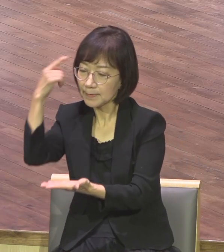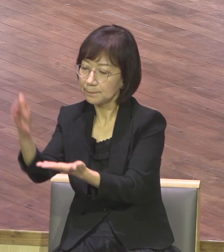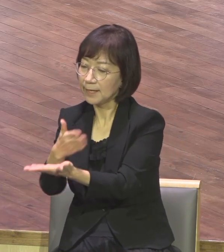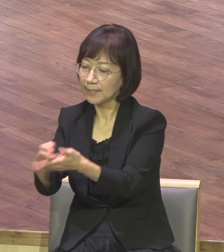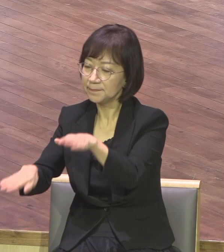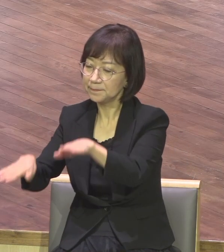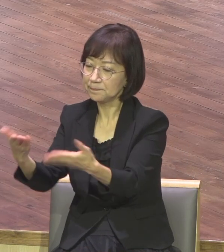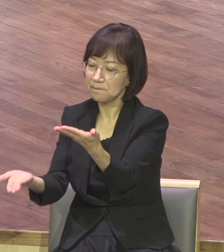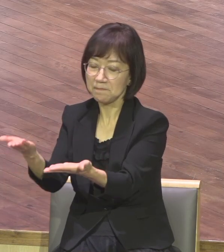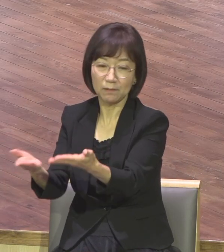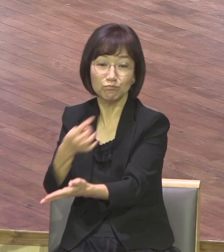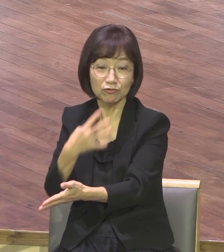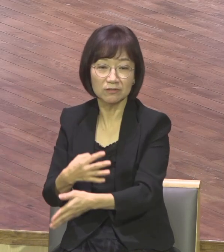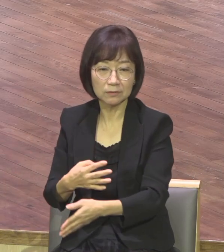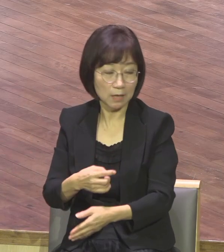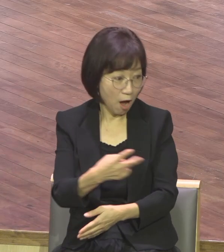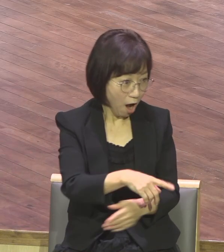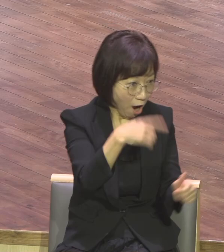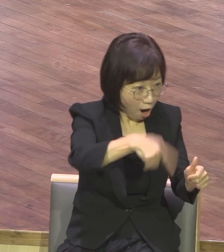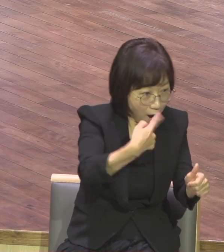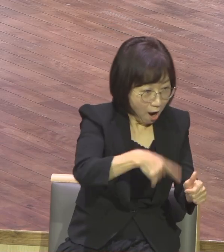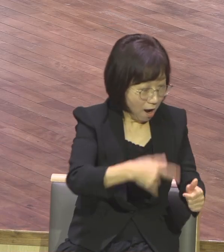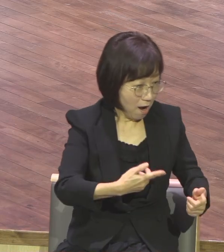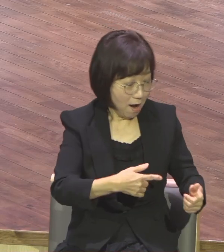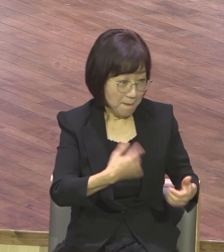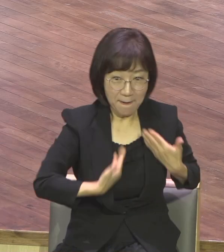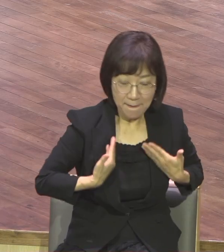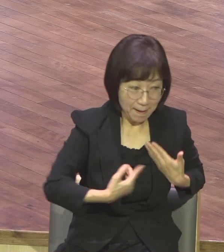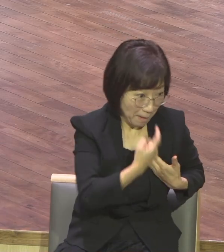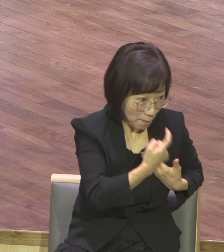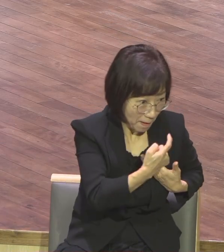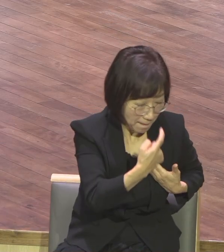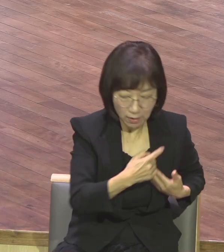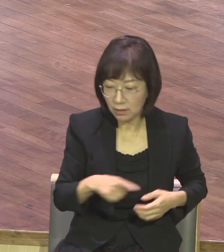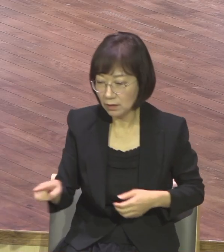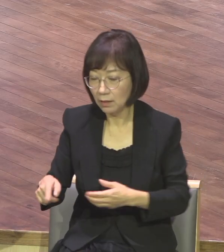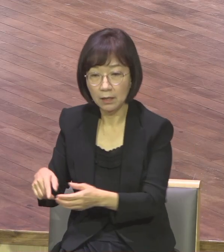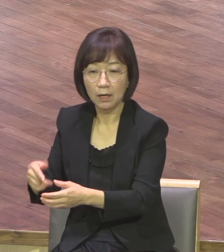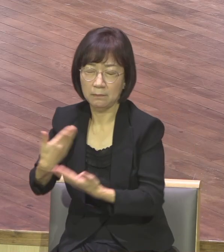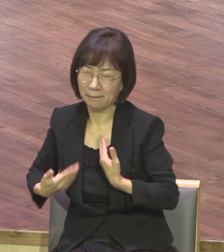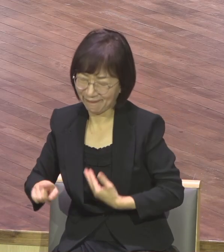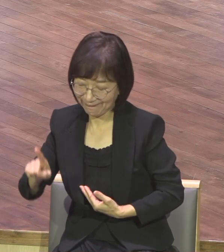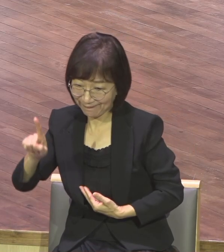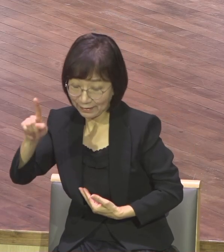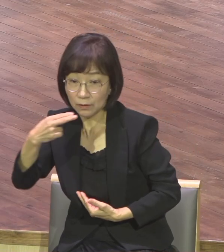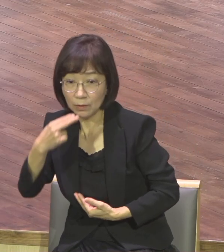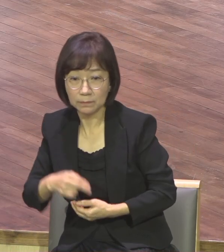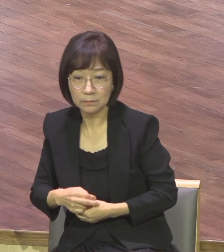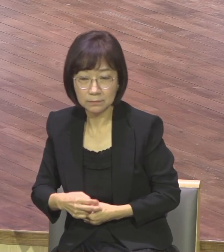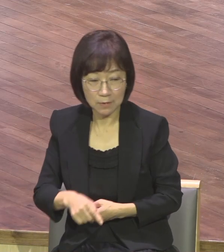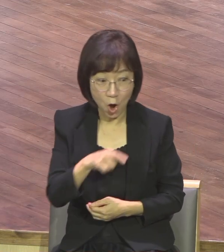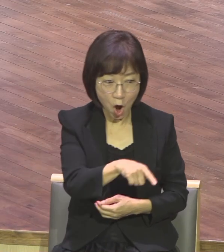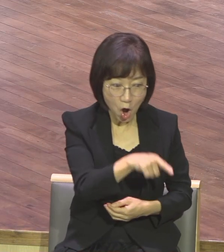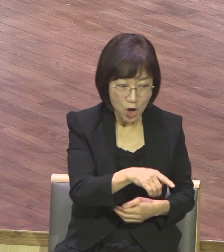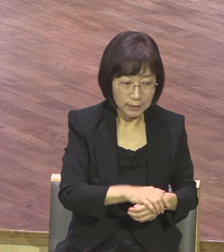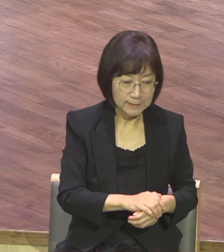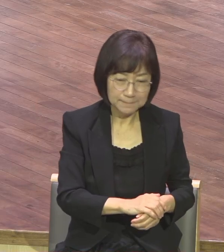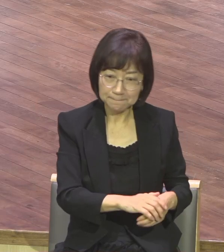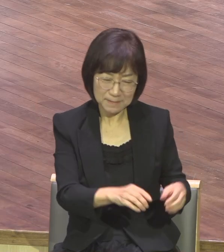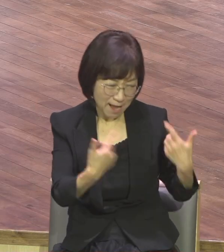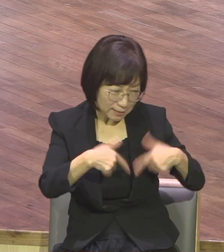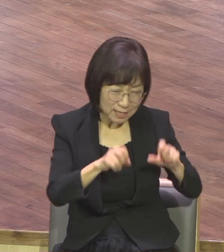살아있는 교회는 가르치고 배우는 일에 바쁘지만 죽어가는 교회는 바쁜 것이 전혀 없다. 살아있는 교회는 활기차게